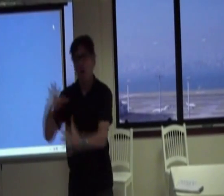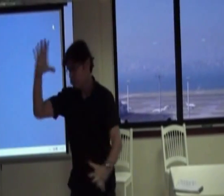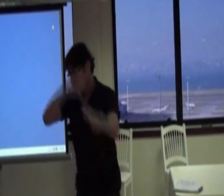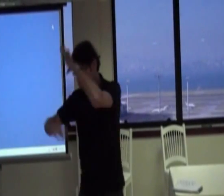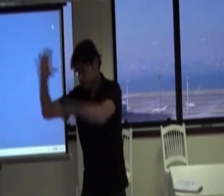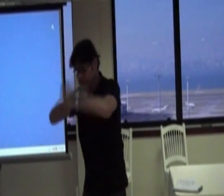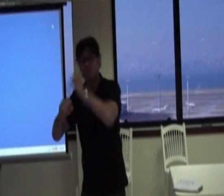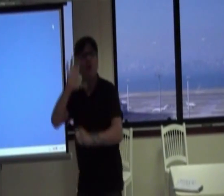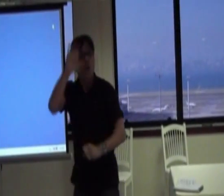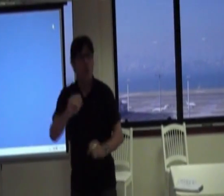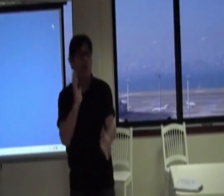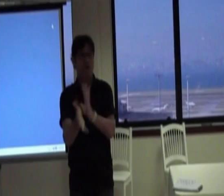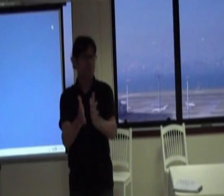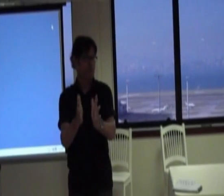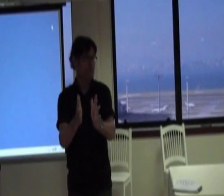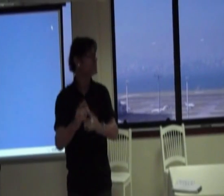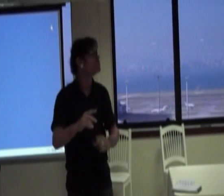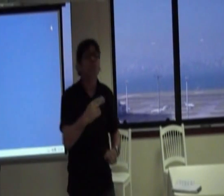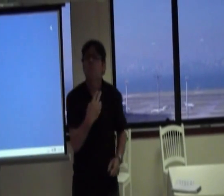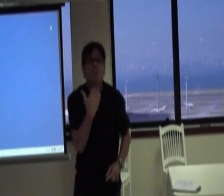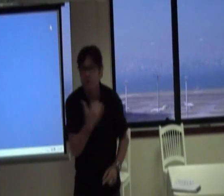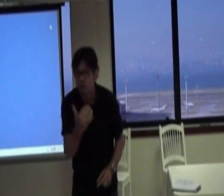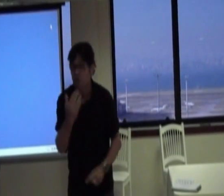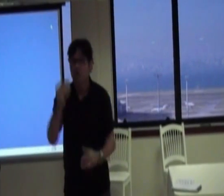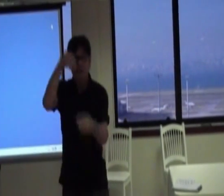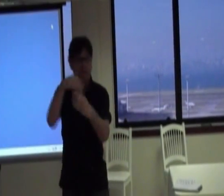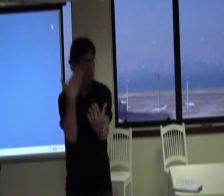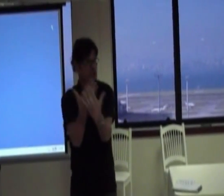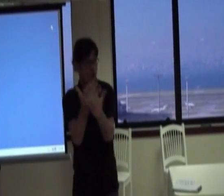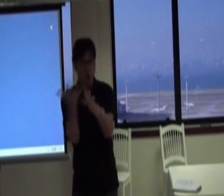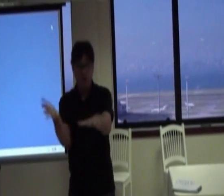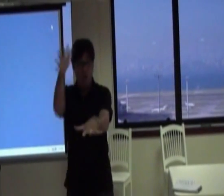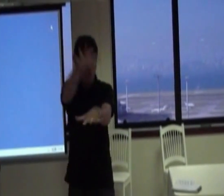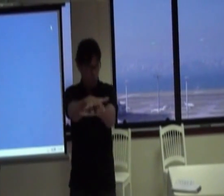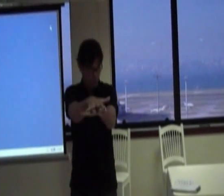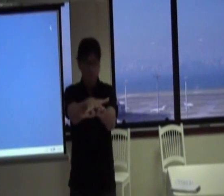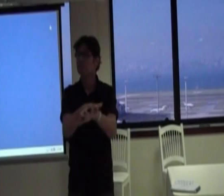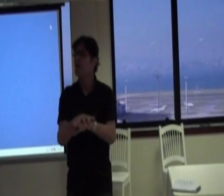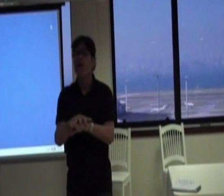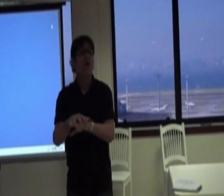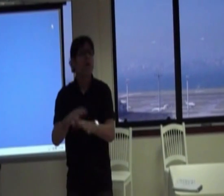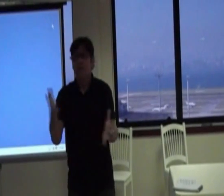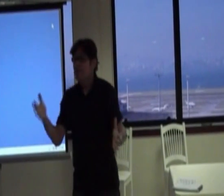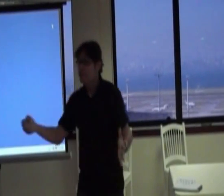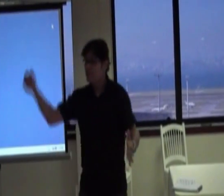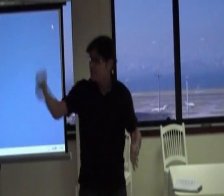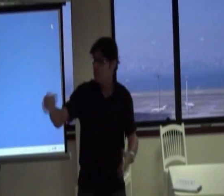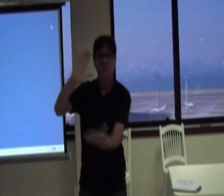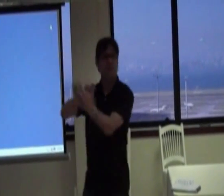dentro dela, que ela possa sim aprender igual a língua de sinais, ser inserida nas escolas. É preciso que esse sistema inclusive trate